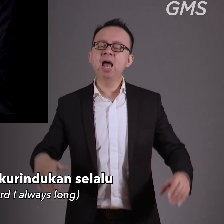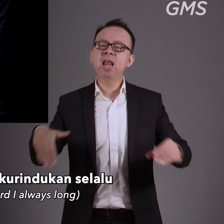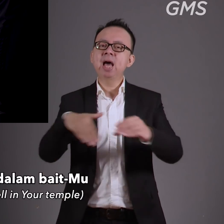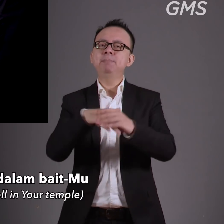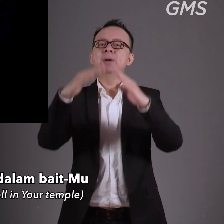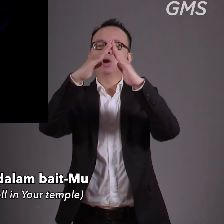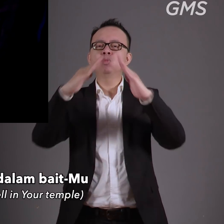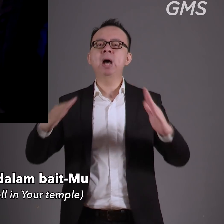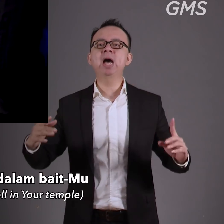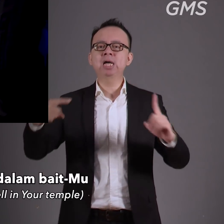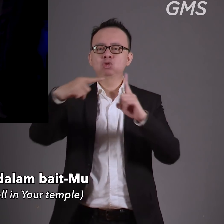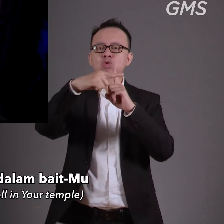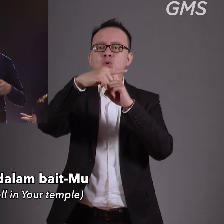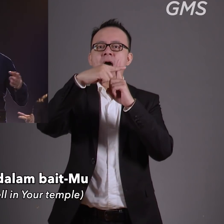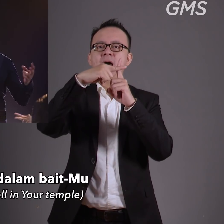diam dalam